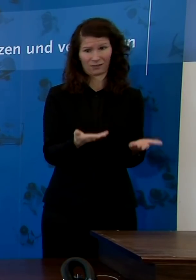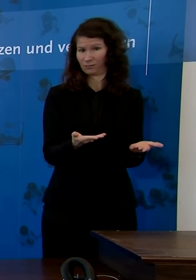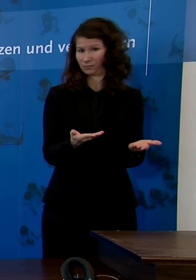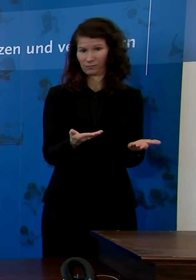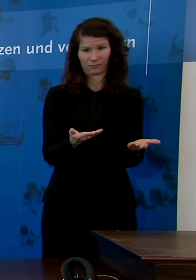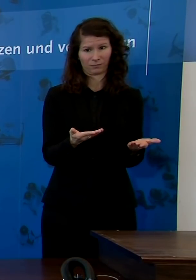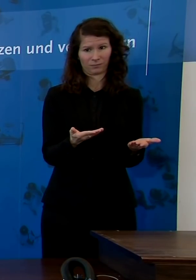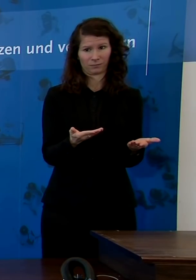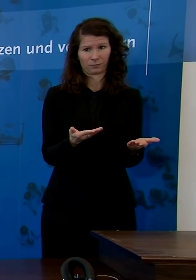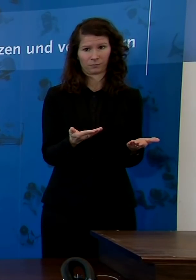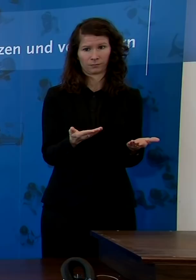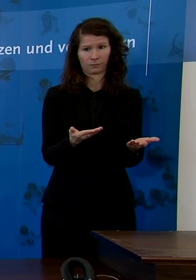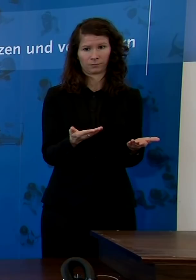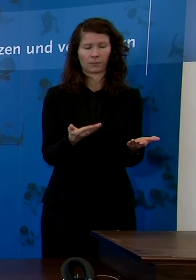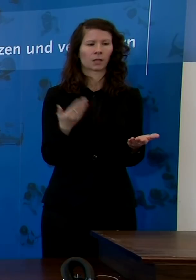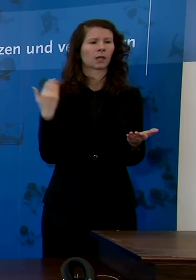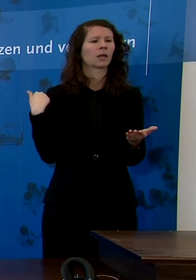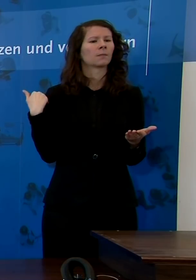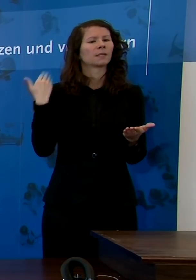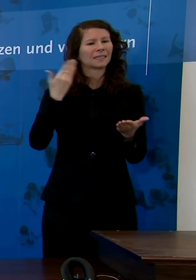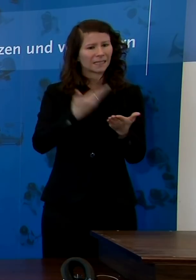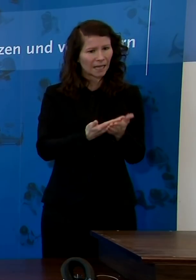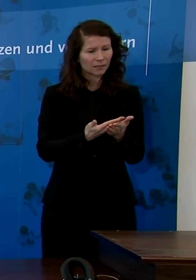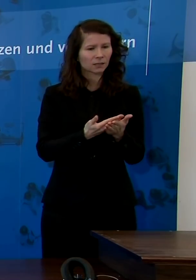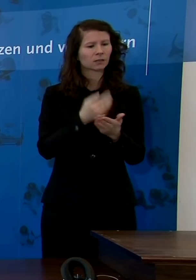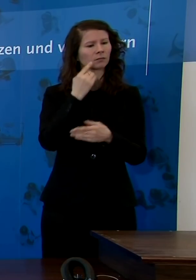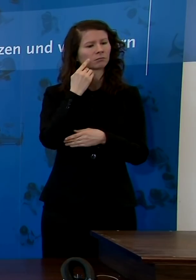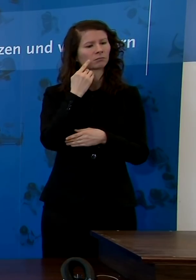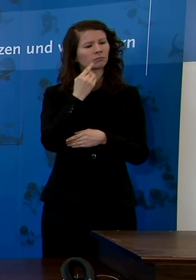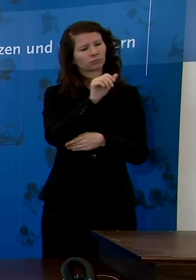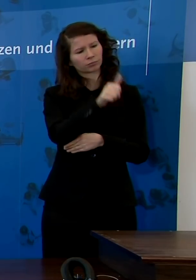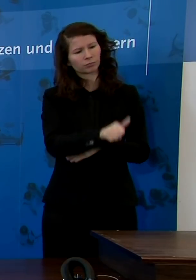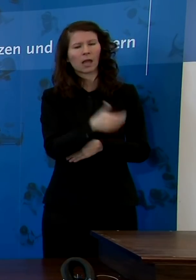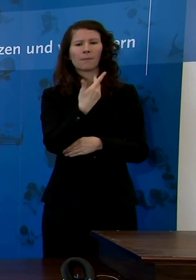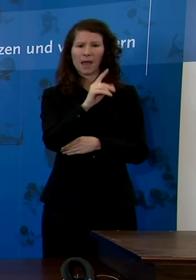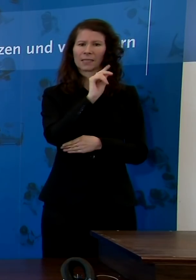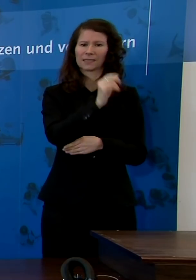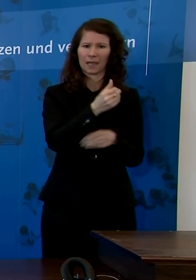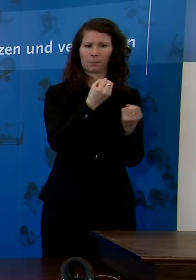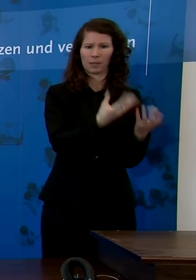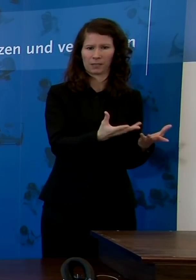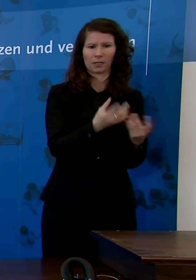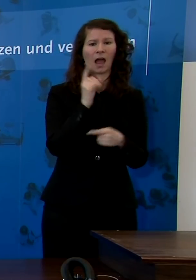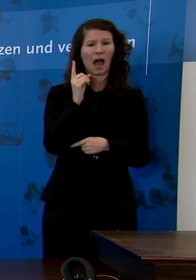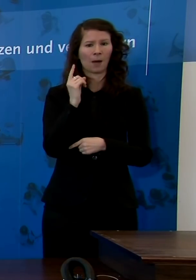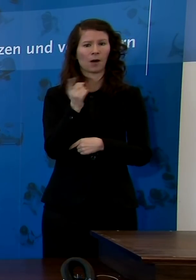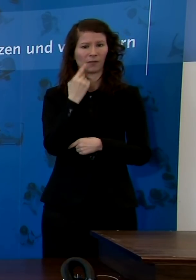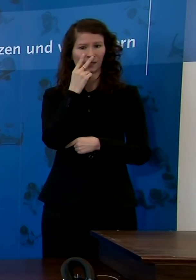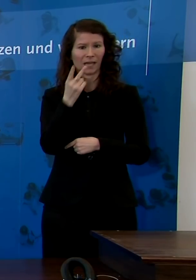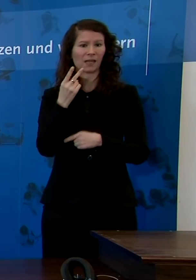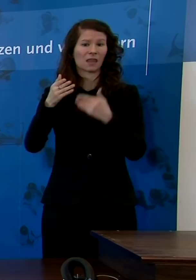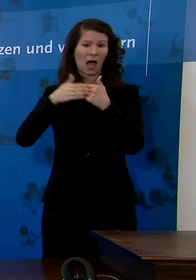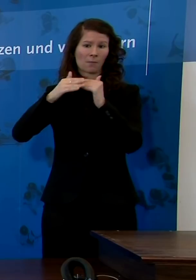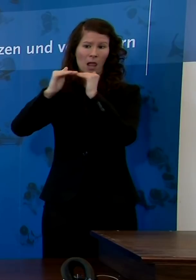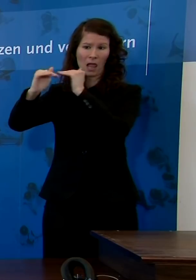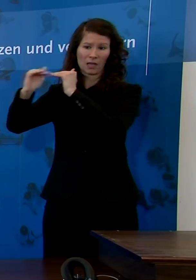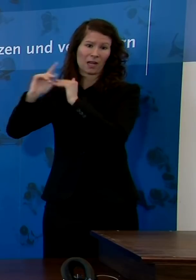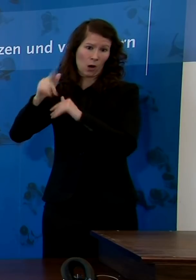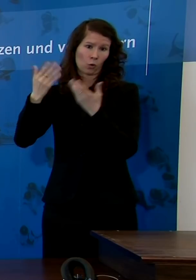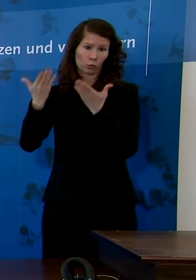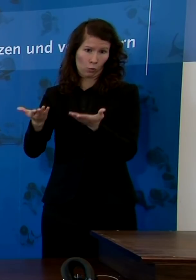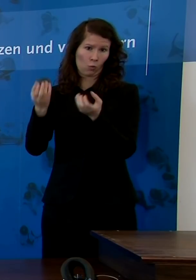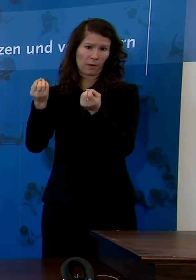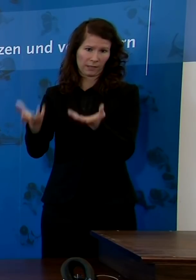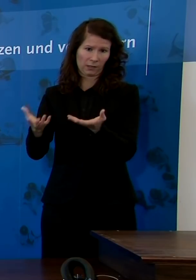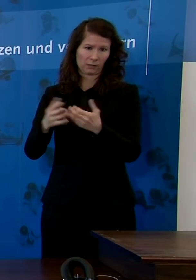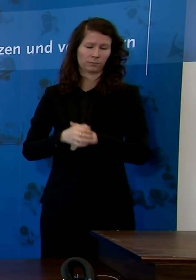was wir bislang wissen. Aber es kann eben passieren. Und das wissen wir zum Beispiel aus unseren Nachbarländern. Und es muss Ihnen